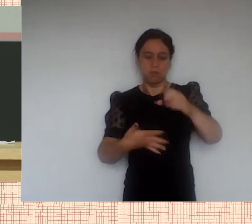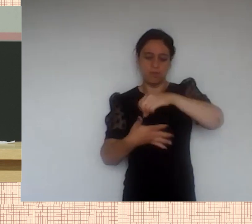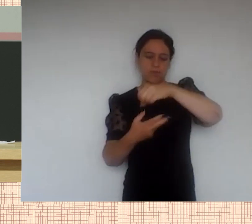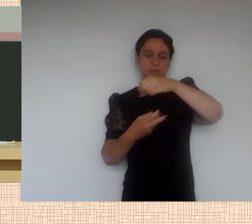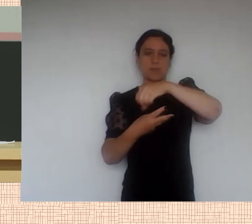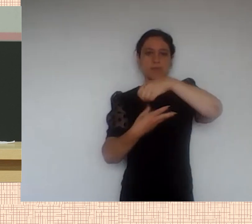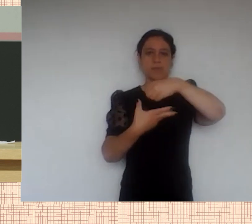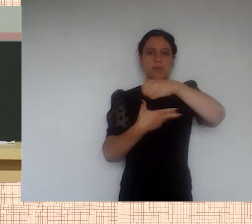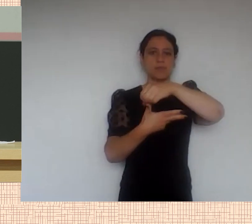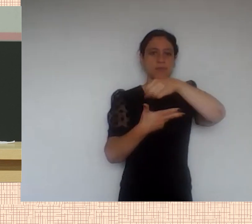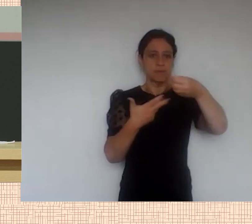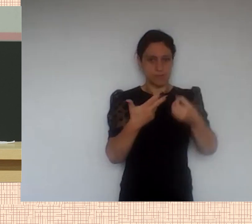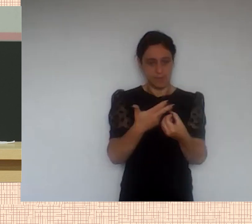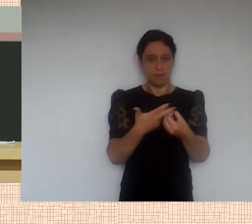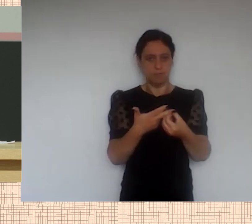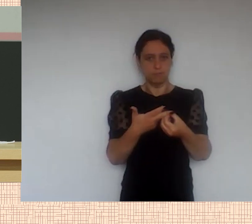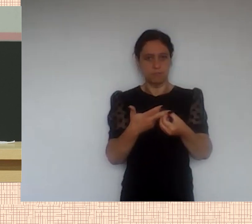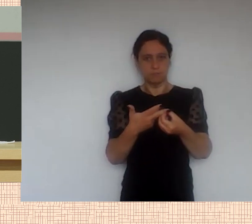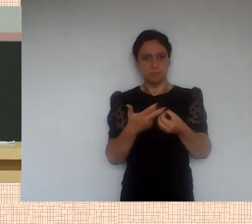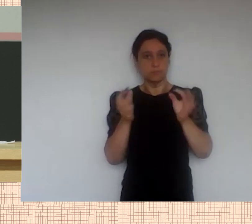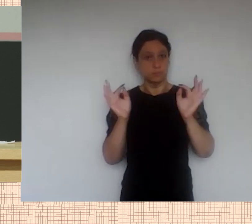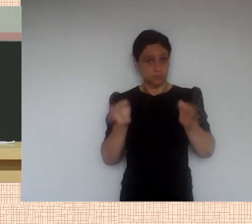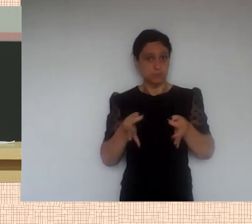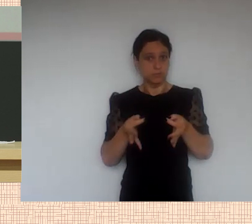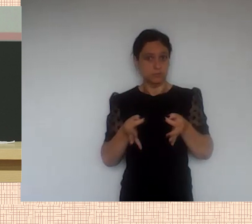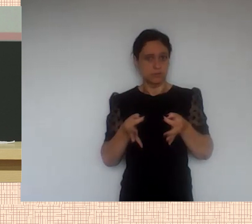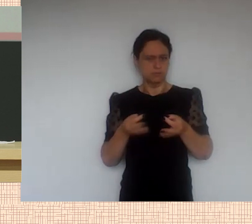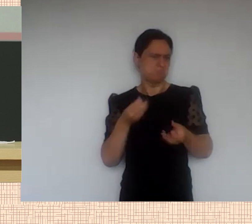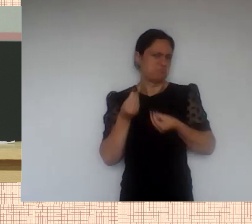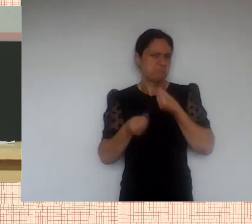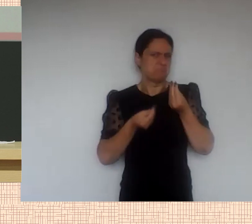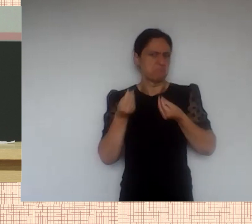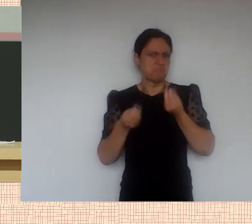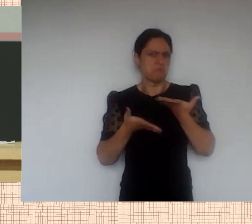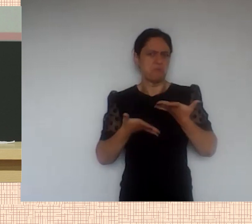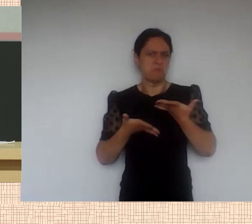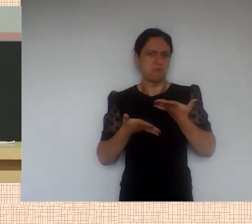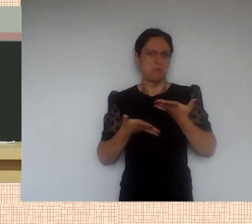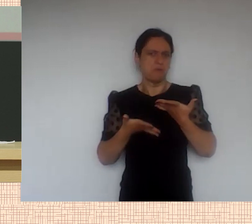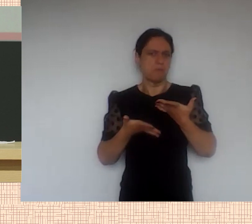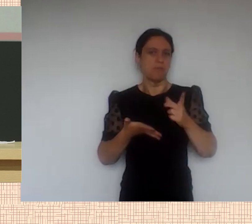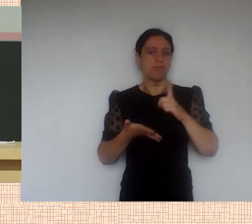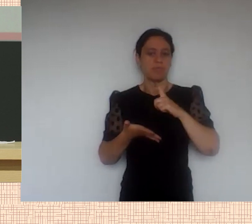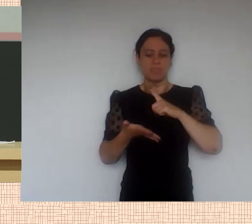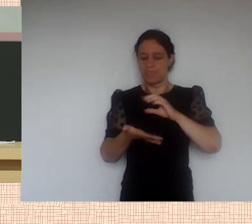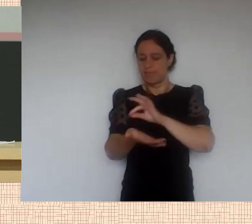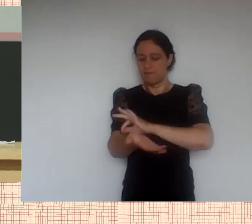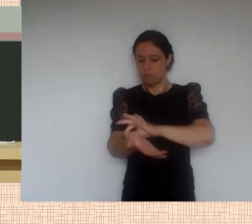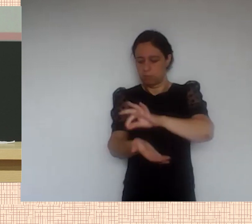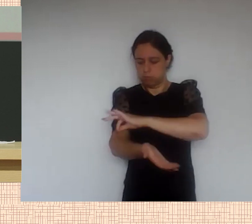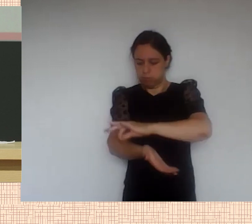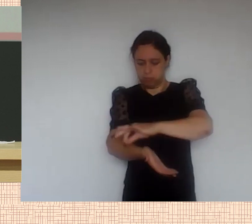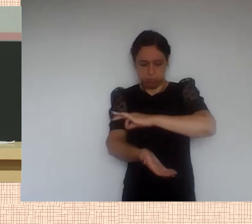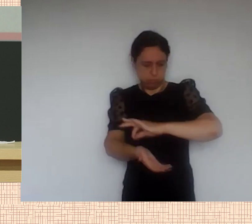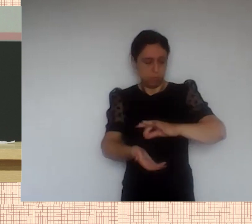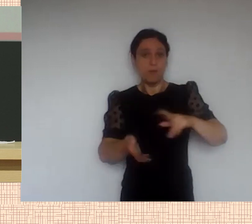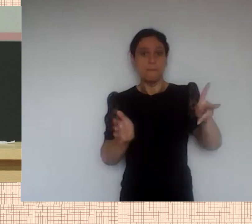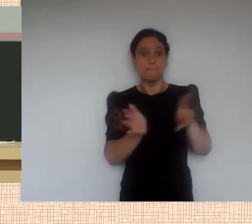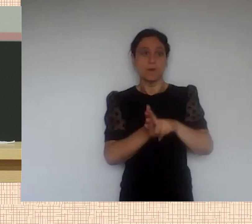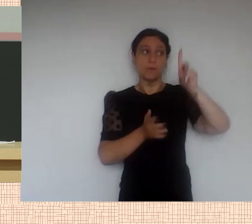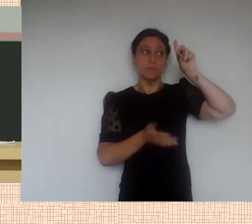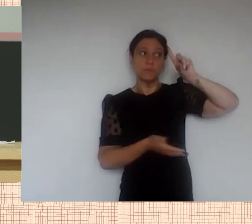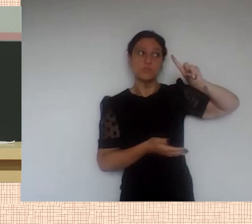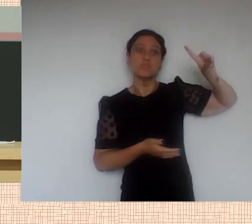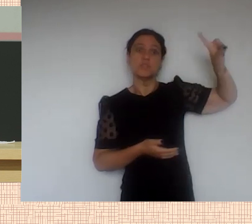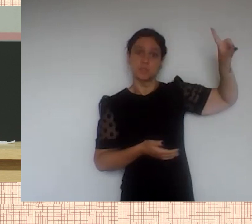corpo. Não está? De onde vem isso? Vem dos vasos comunicantes. Vem